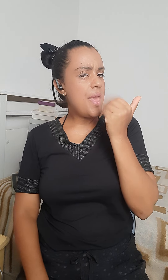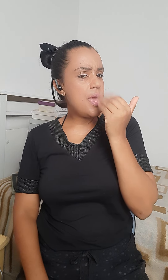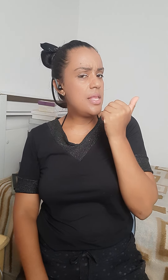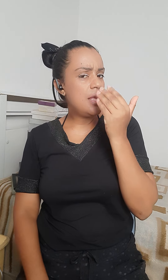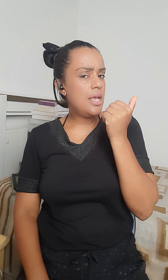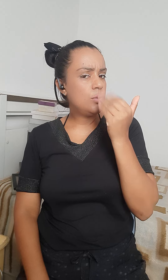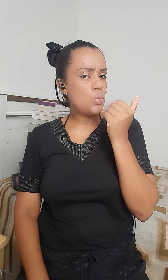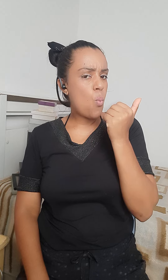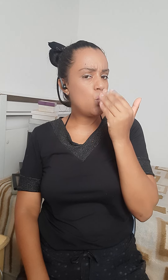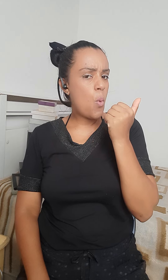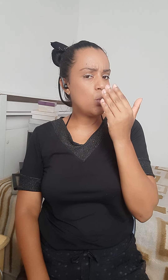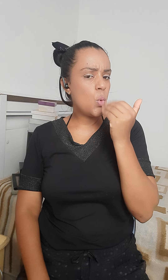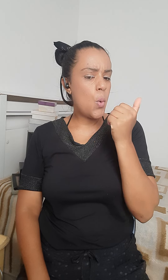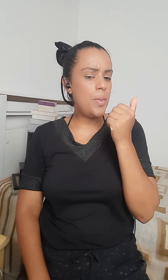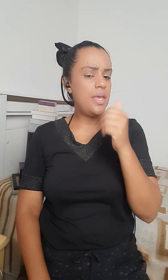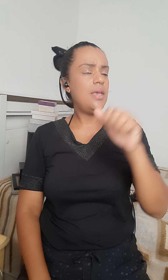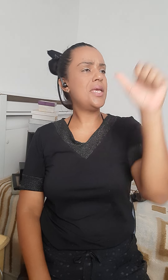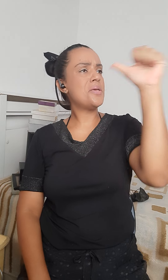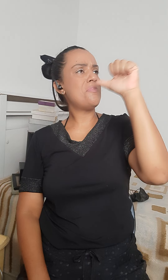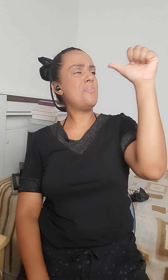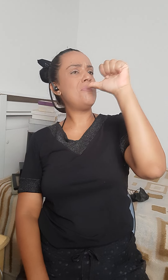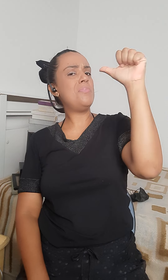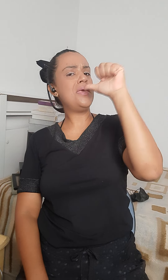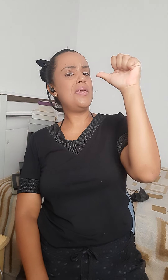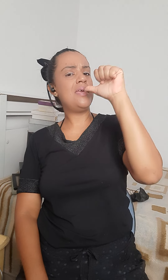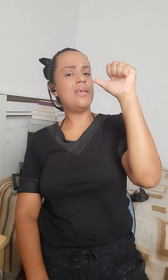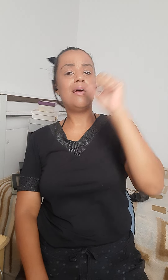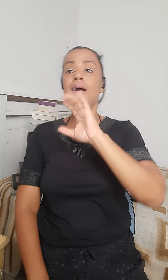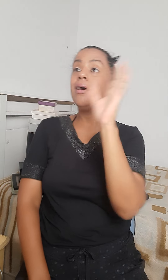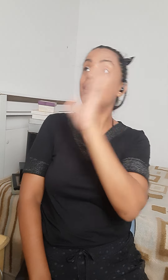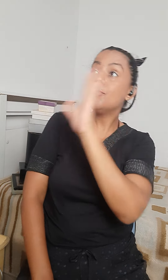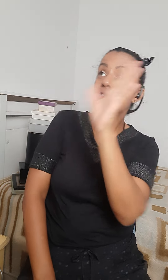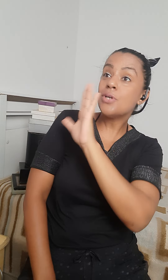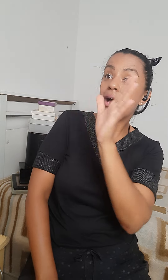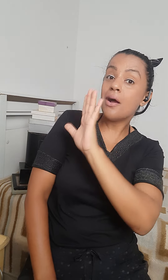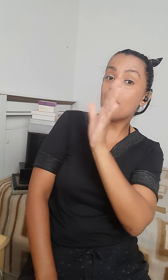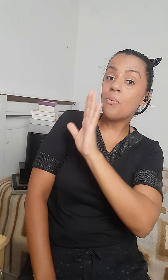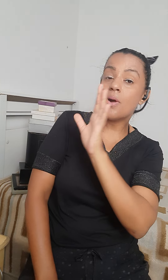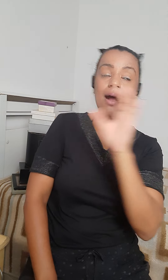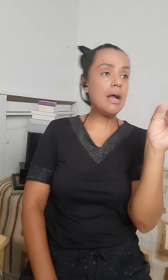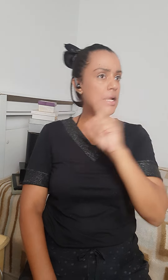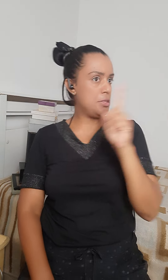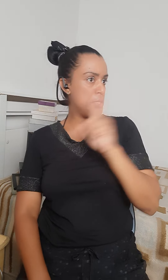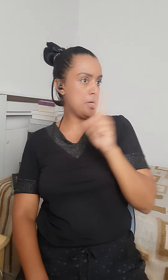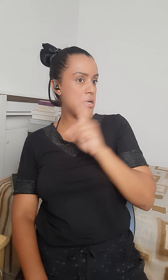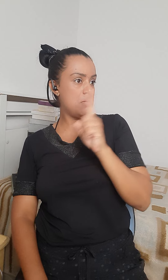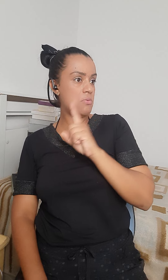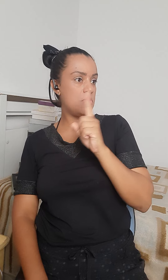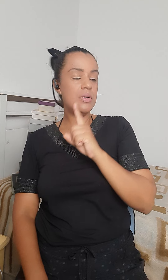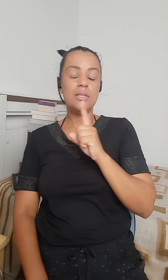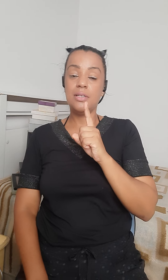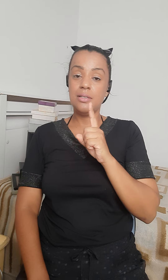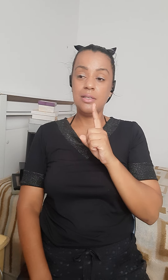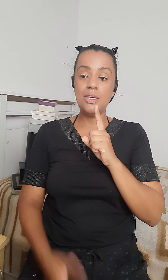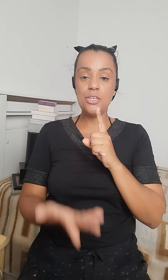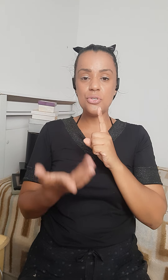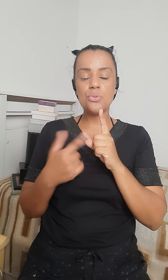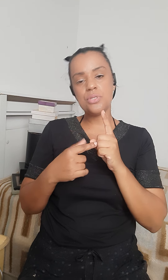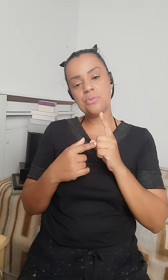comer, né? Comer, beber, tchau, não. Isso são